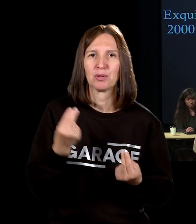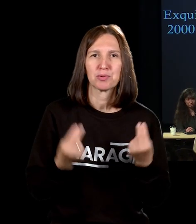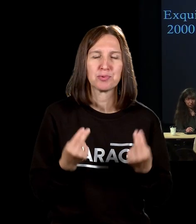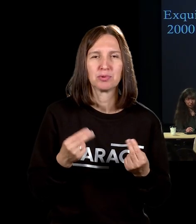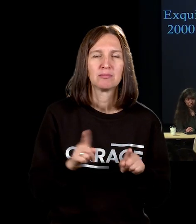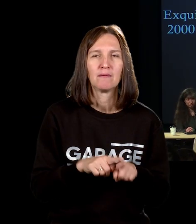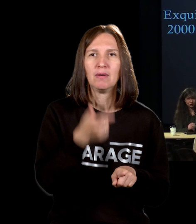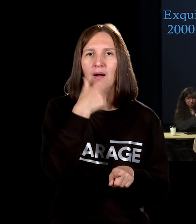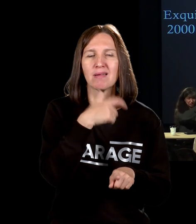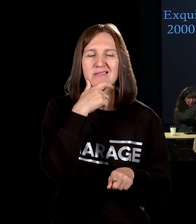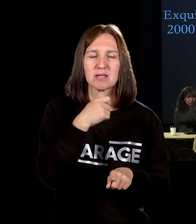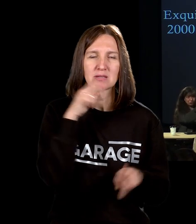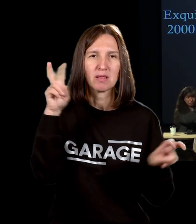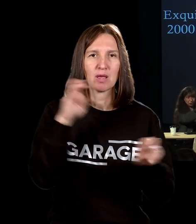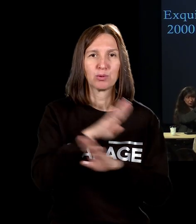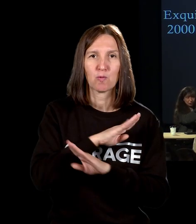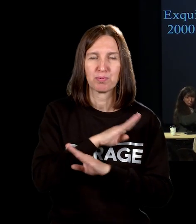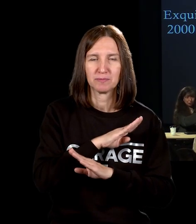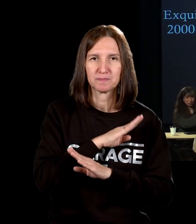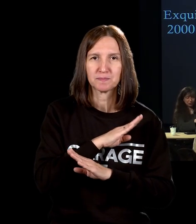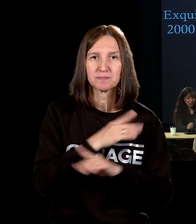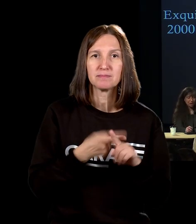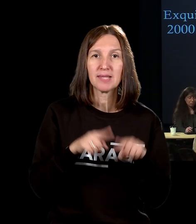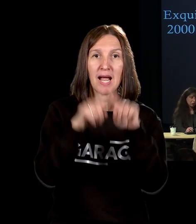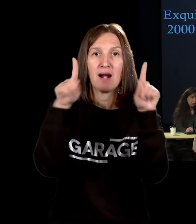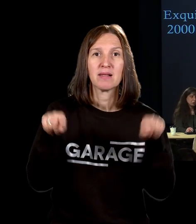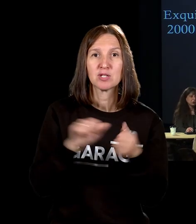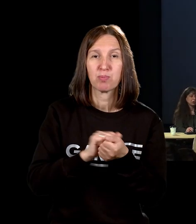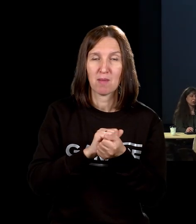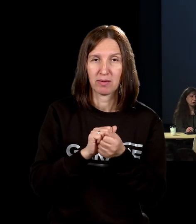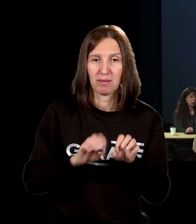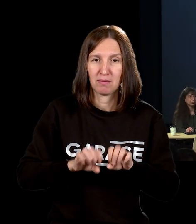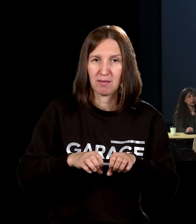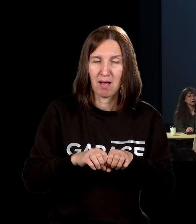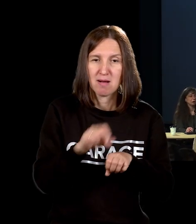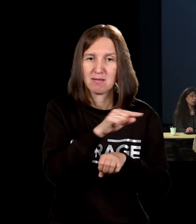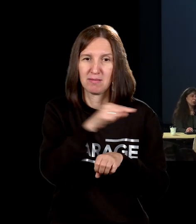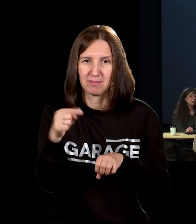Помните, да, как это происходит? Заворачивающийся листок бумаги. Поэтому у них была, они там